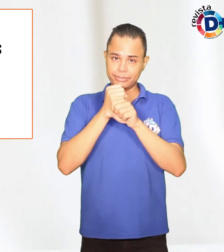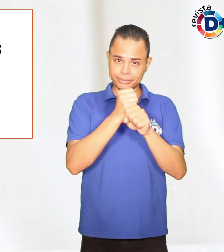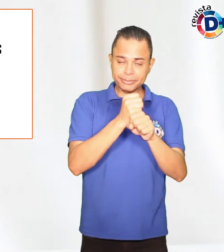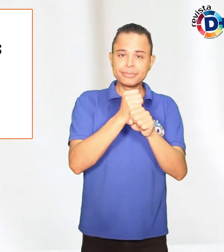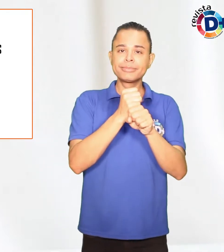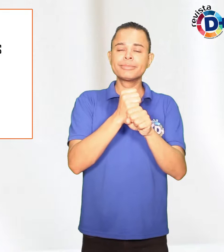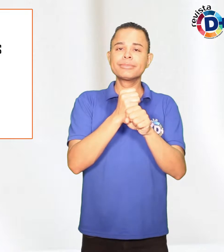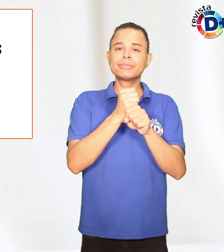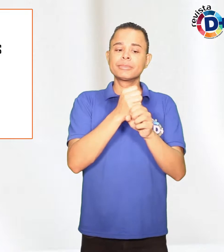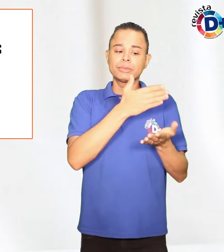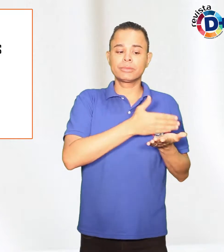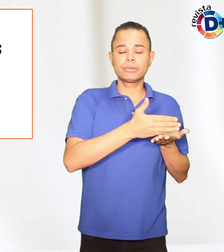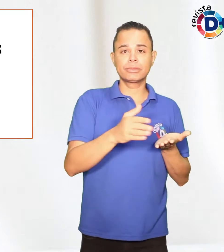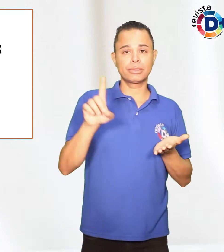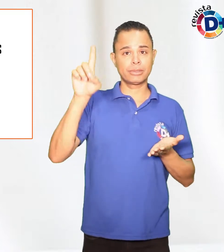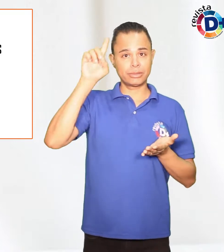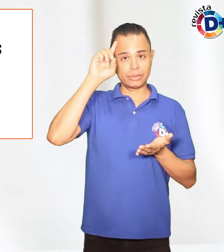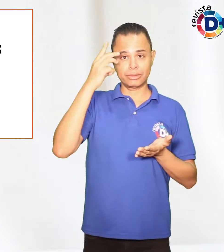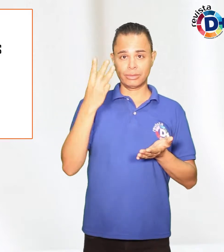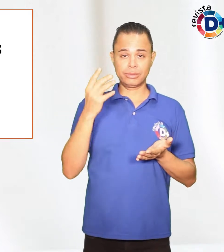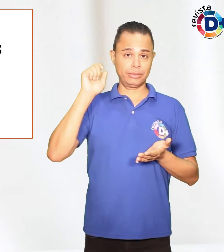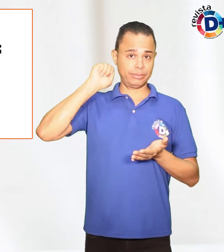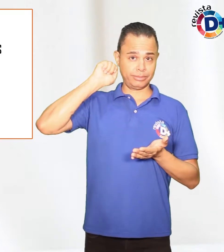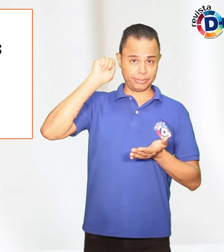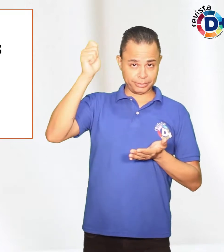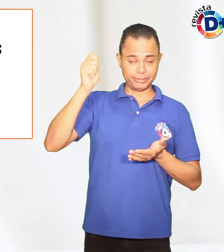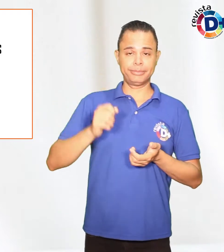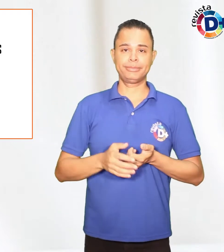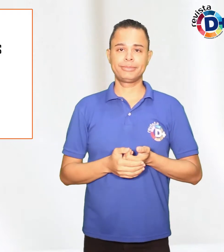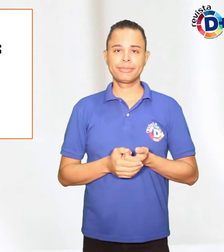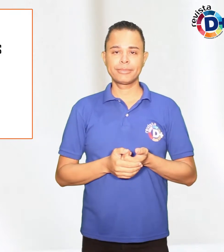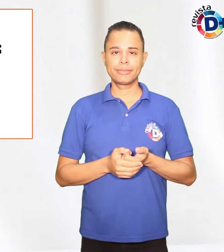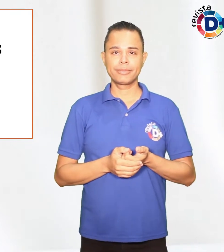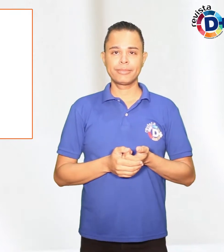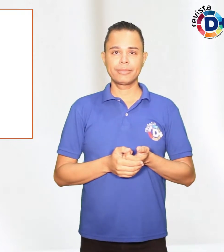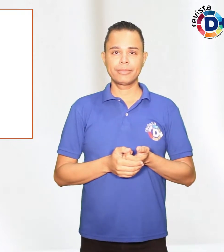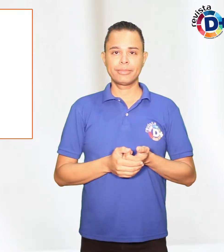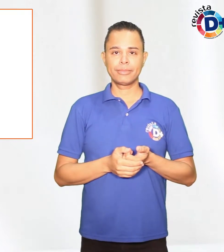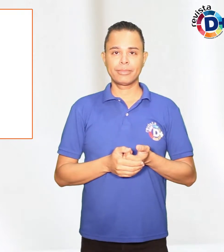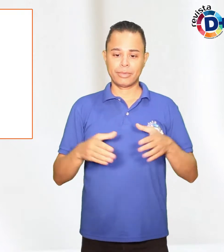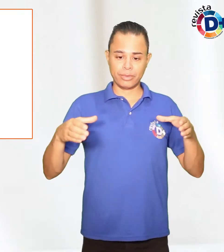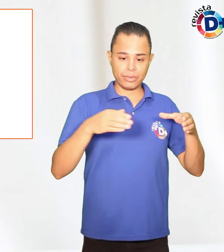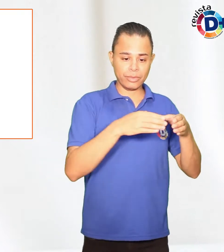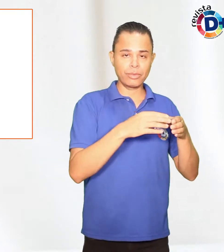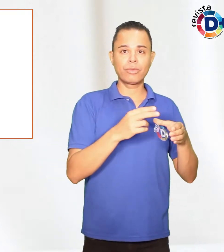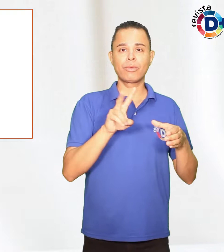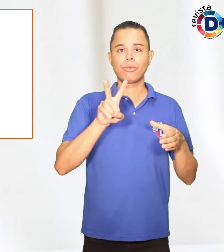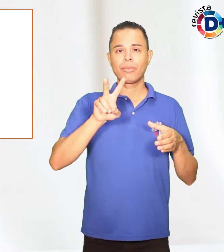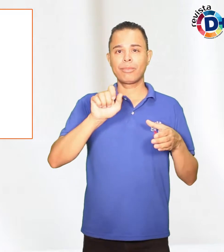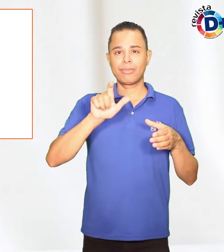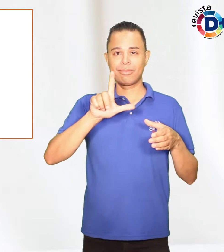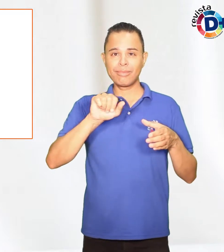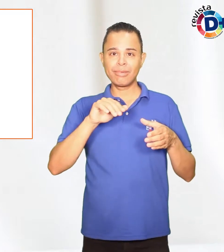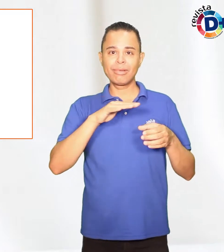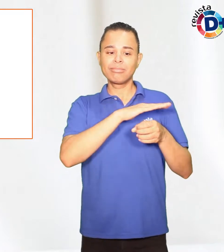a partir do dia 3 de abril as vagas são limitadas e as inscrições